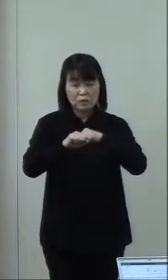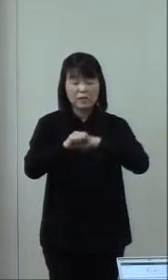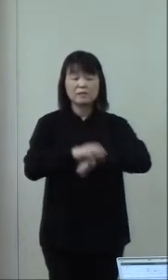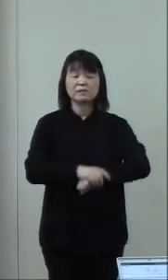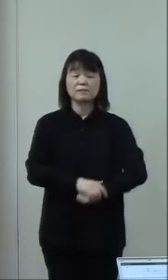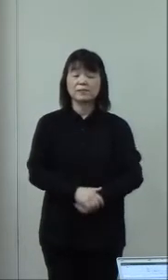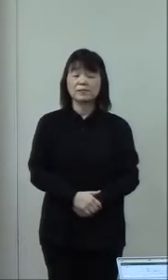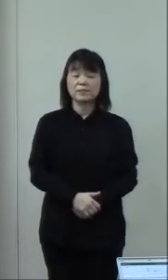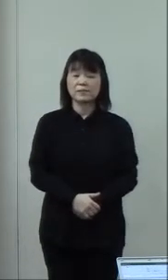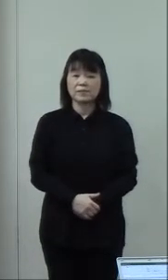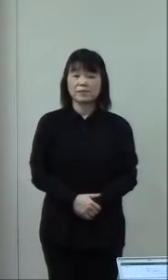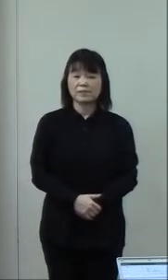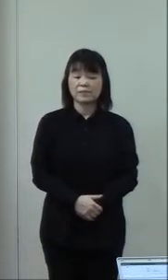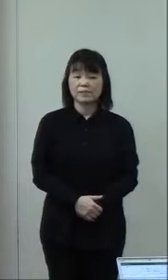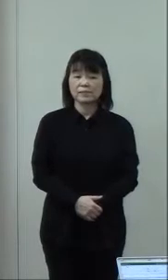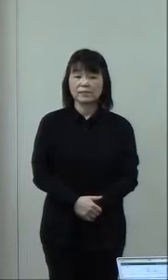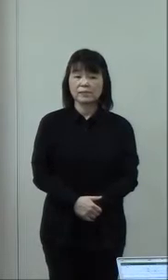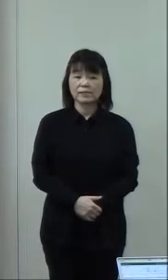思っております。